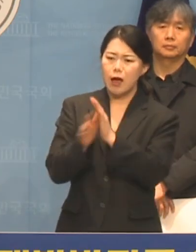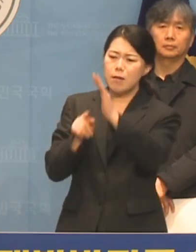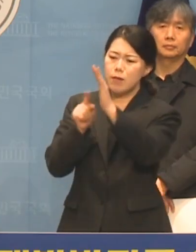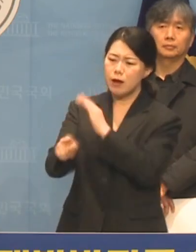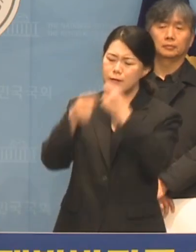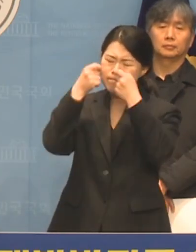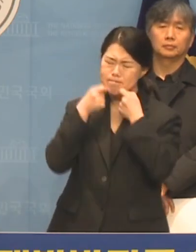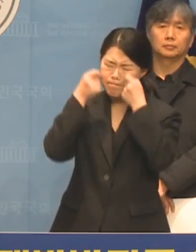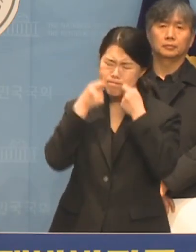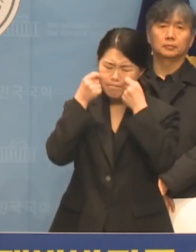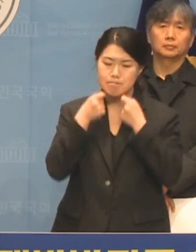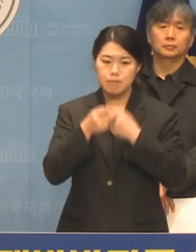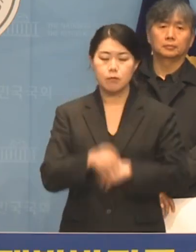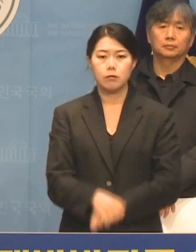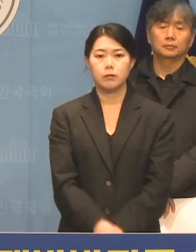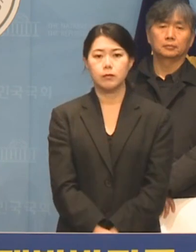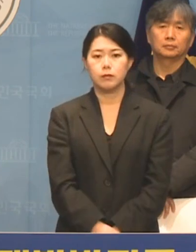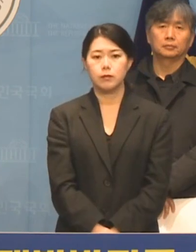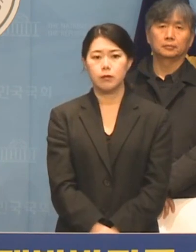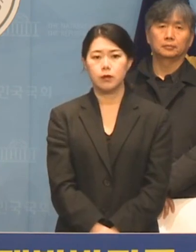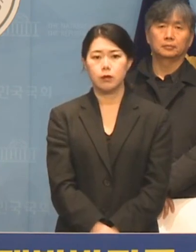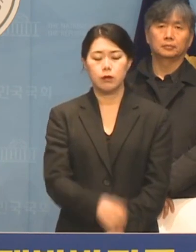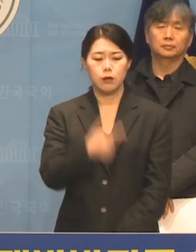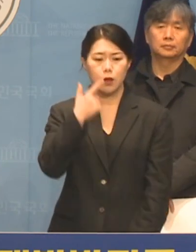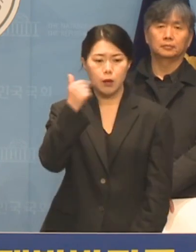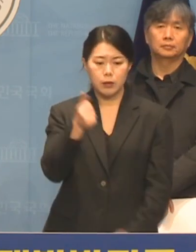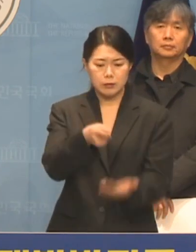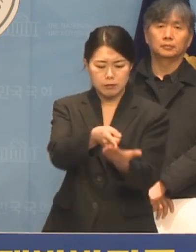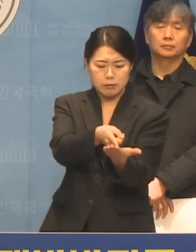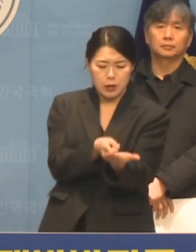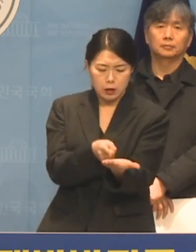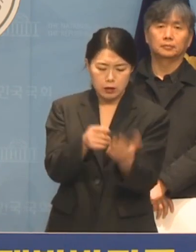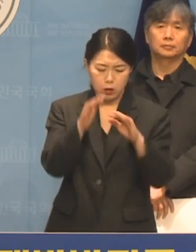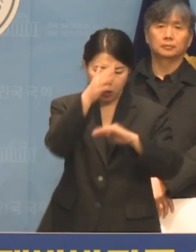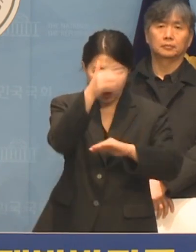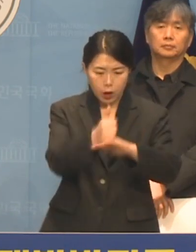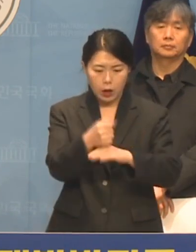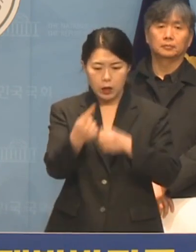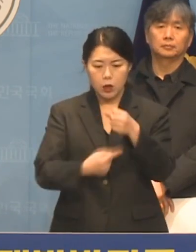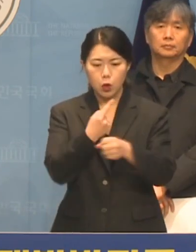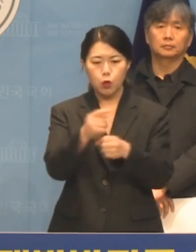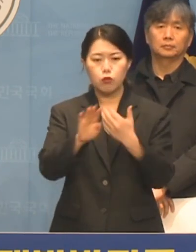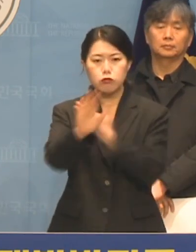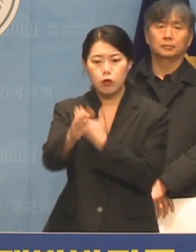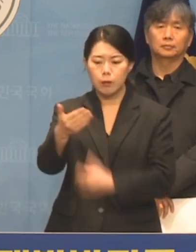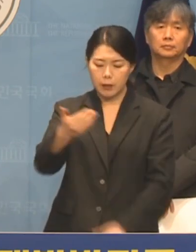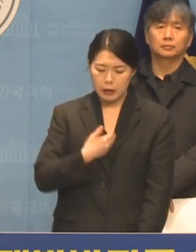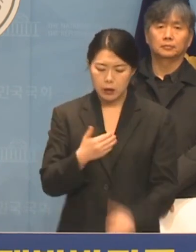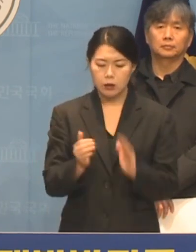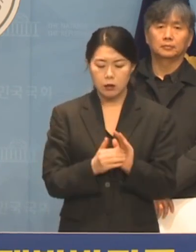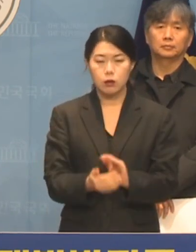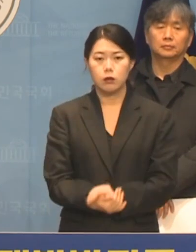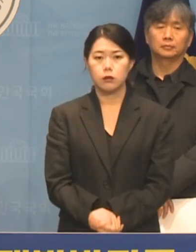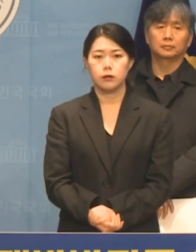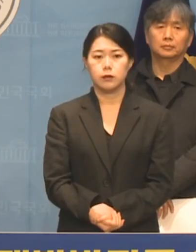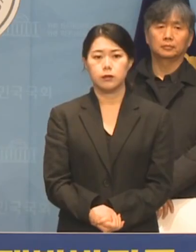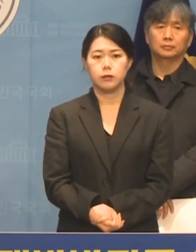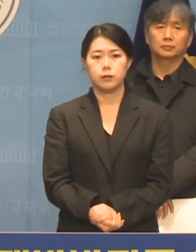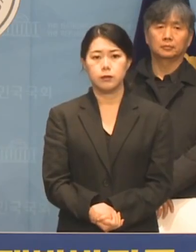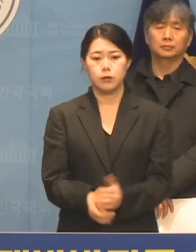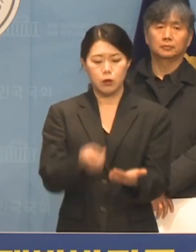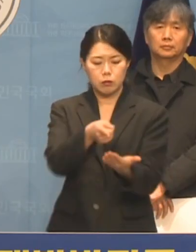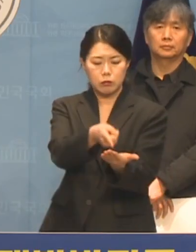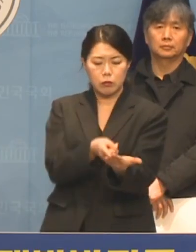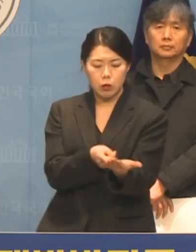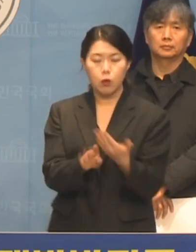읍소해야 했습니다. 아버지의 부검 결과도 1년이 지나서야 겨우 받을 수 있었습니다. 부검